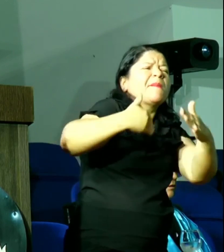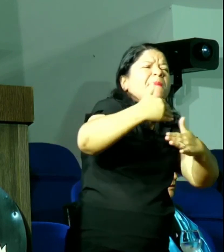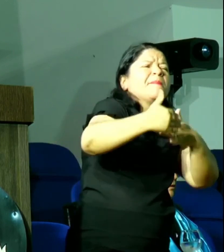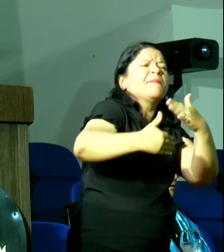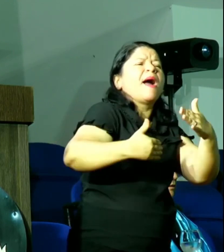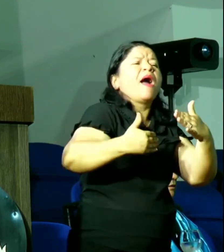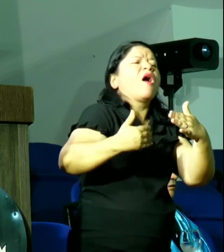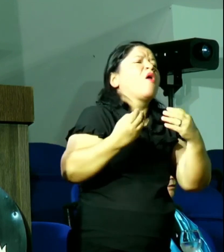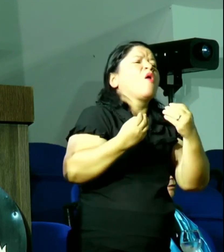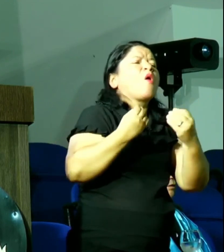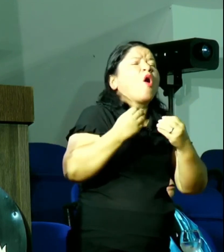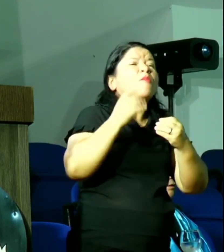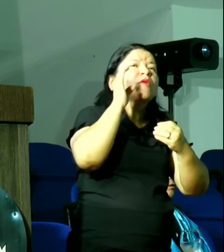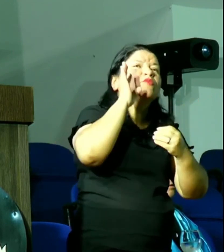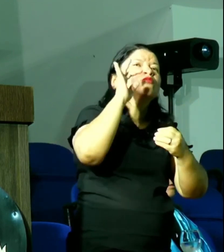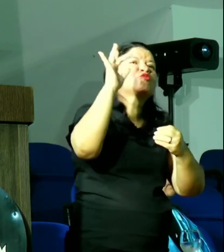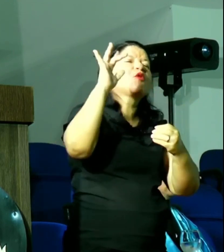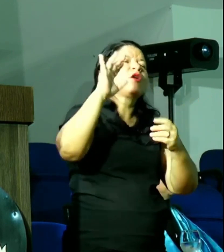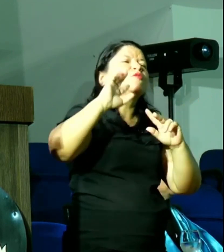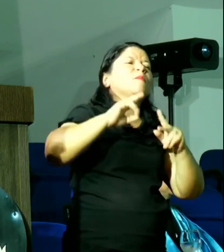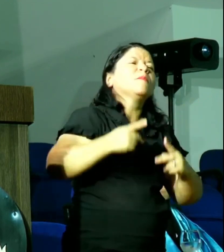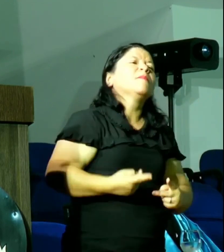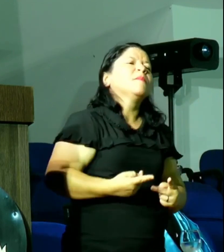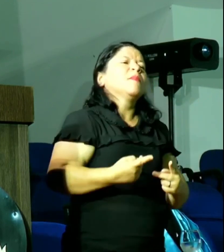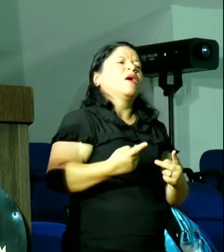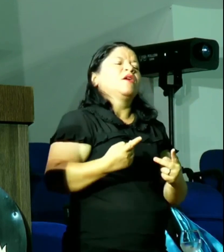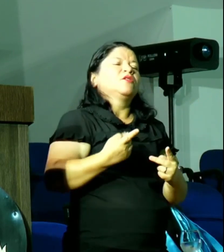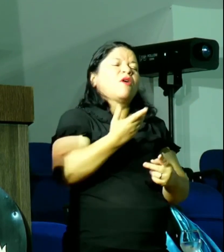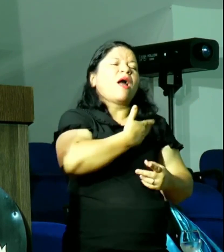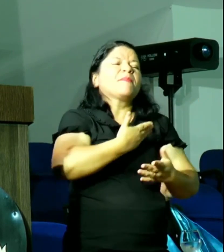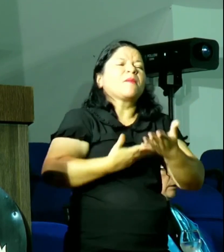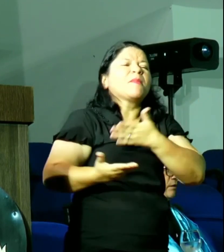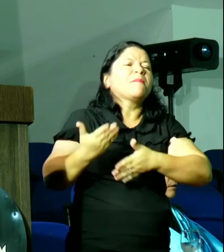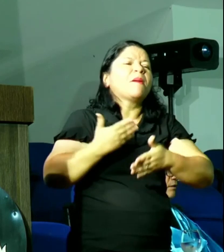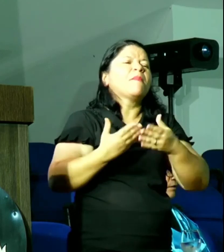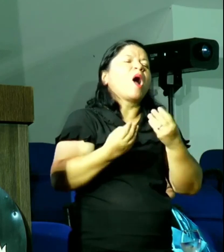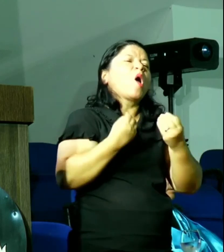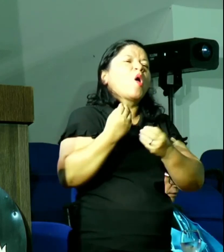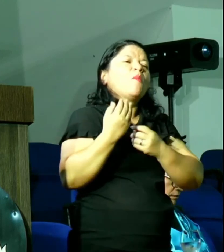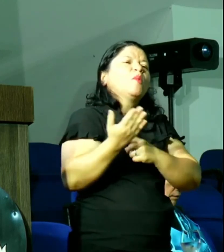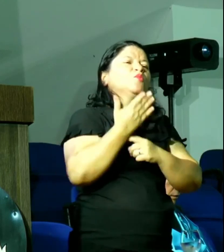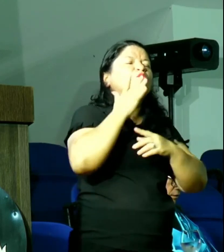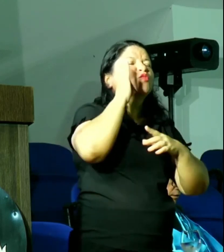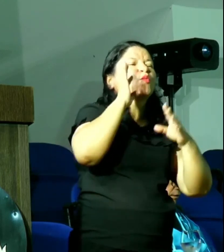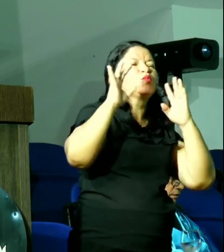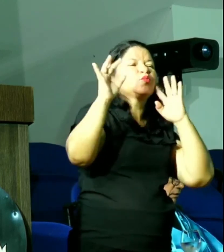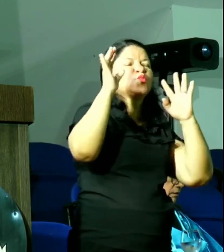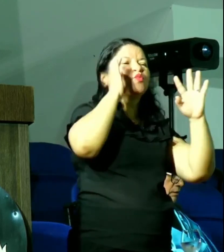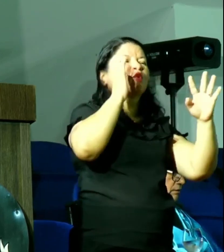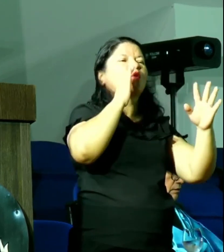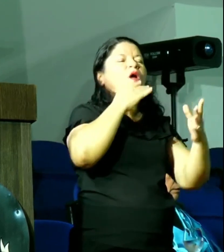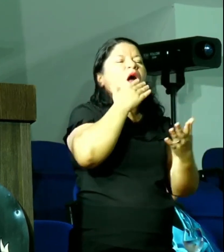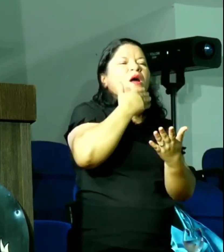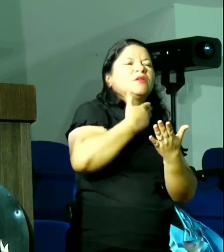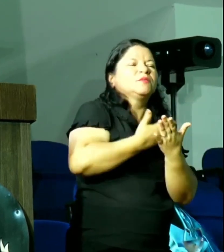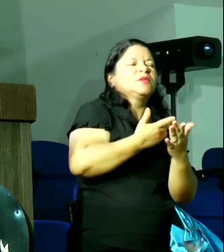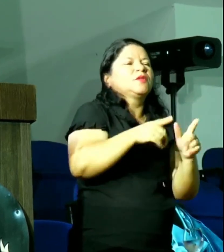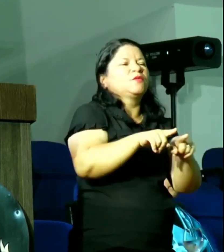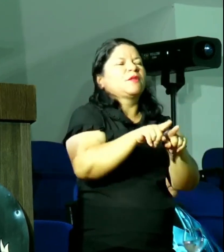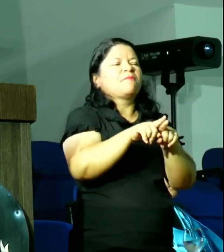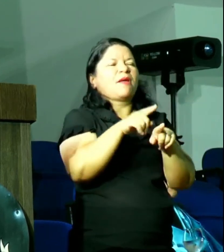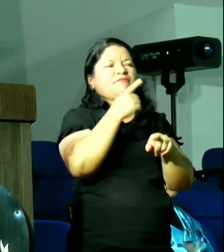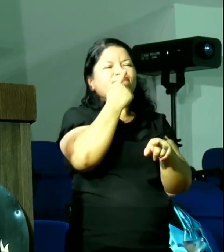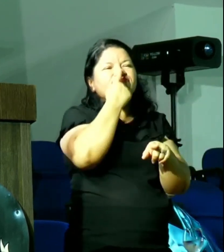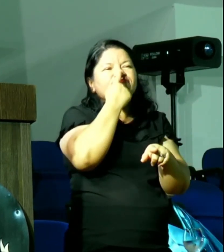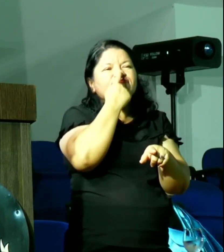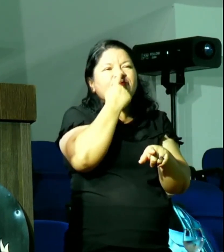sonhando uma utopia humanitária, amizades formadas do sonho, na esperança, na admiração e no afeto. Um grande